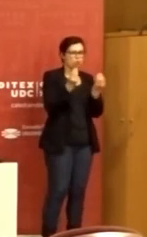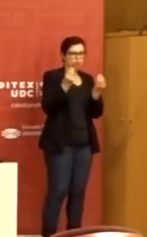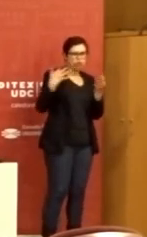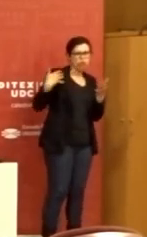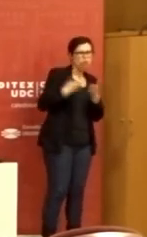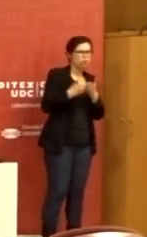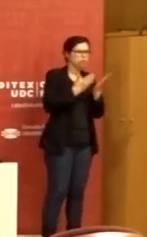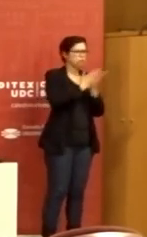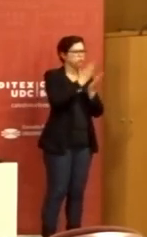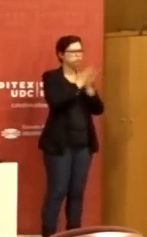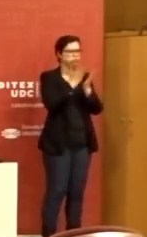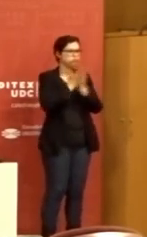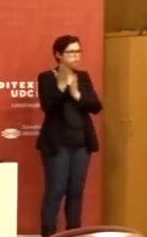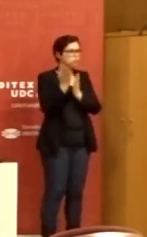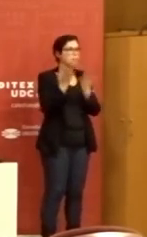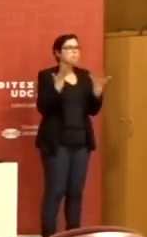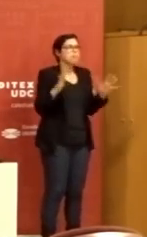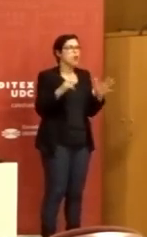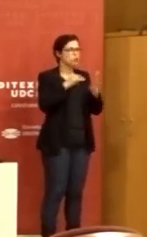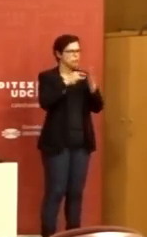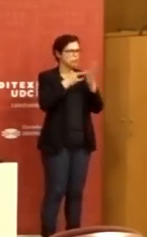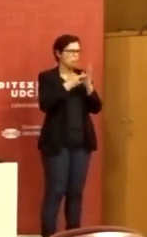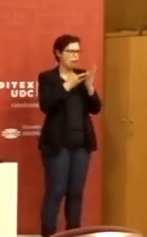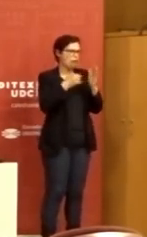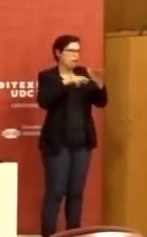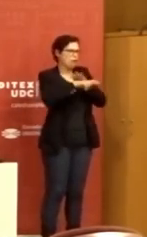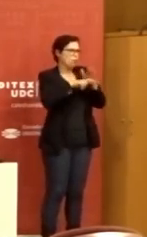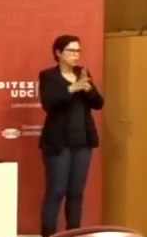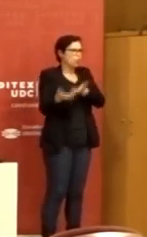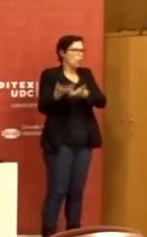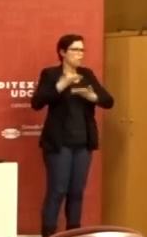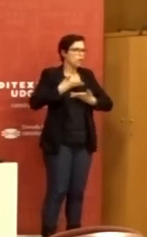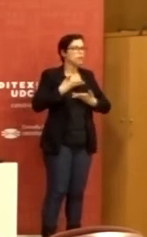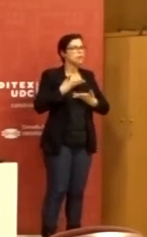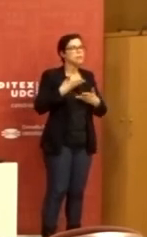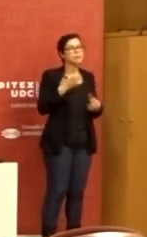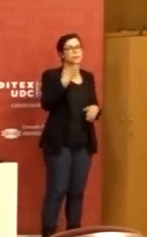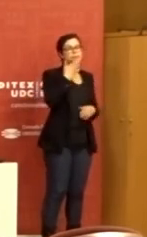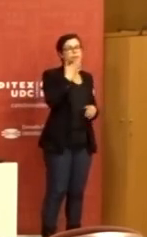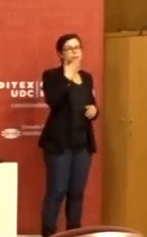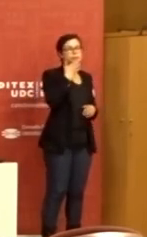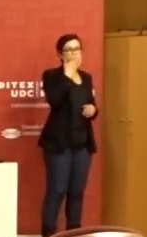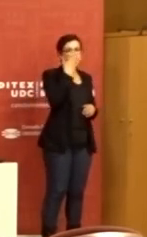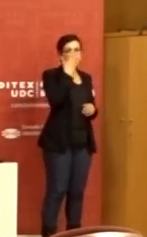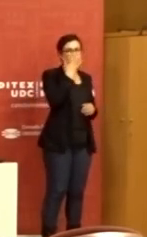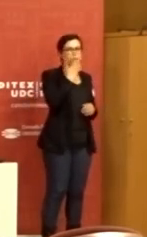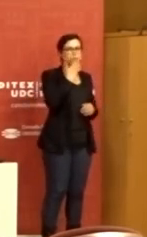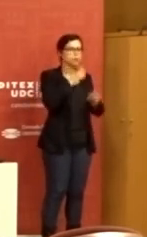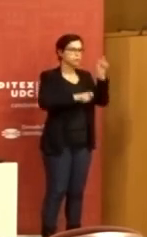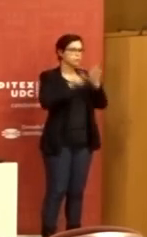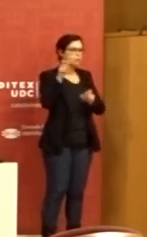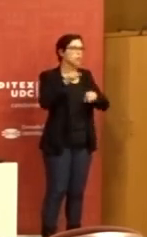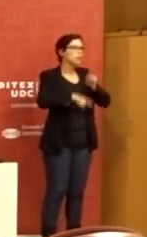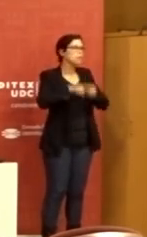también es verdad que el sistema ofrece diversos recursos. Hay personas para las que quizás lo idóneo es acudir a un